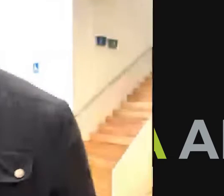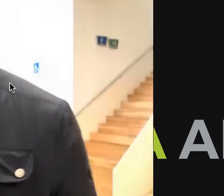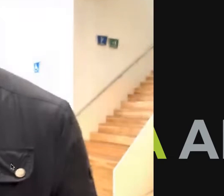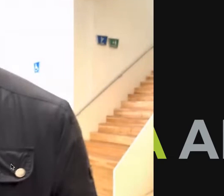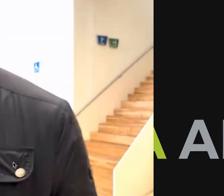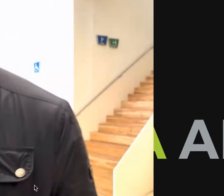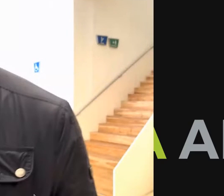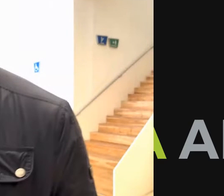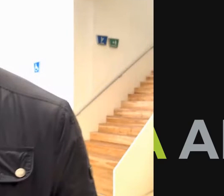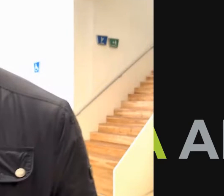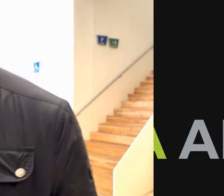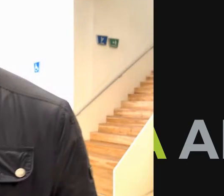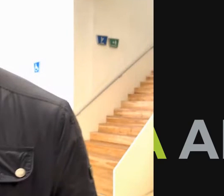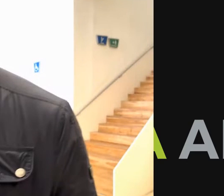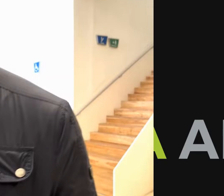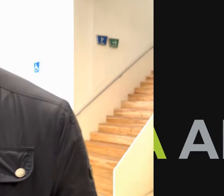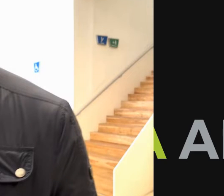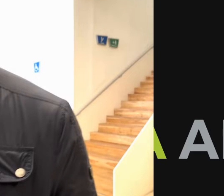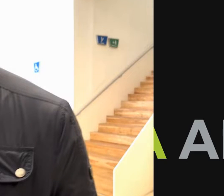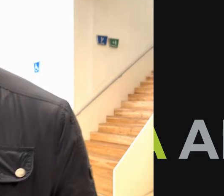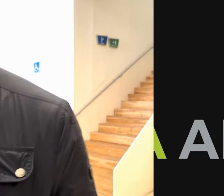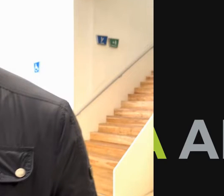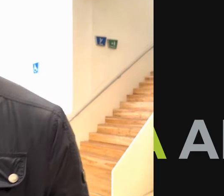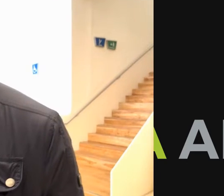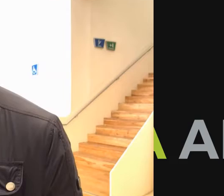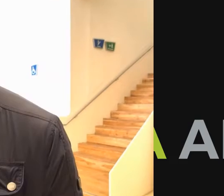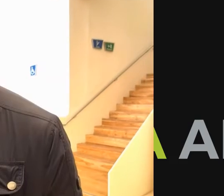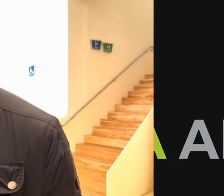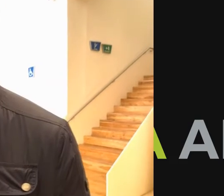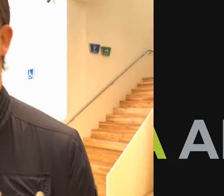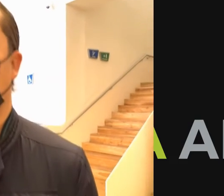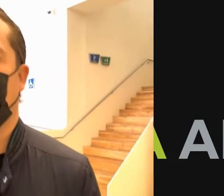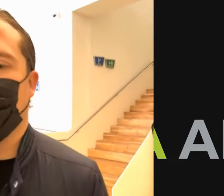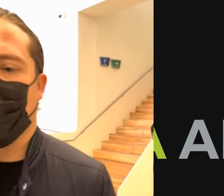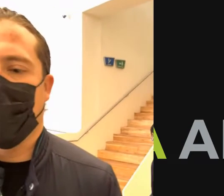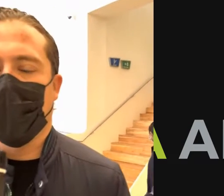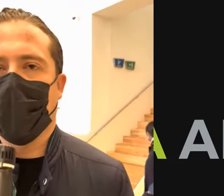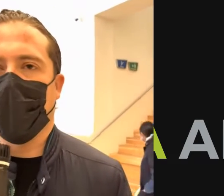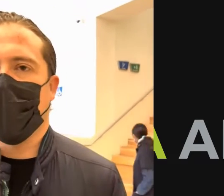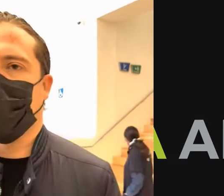esta visión de lo que se pretende hacer, fíjense. Hola,